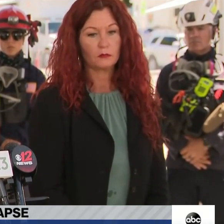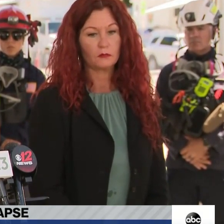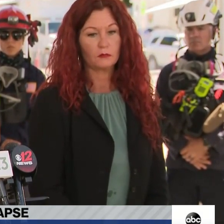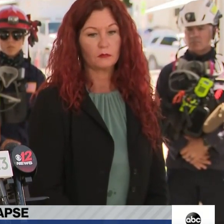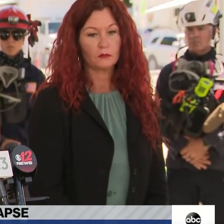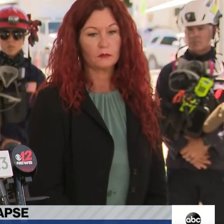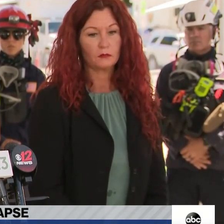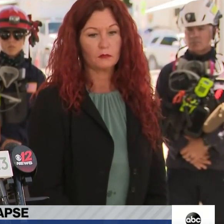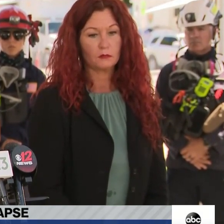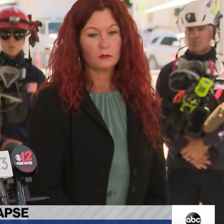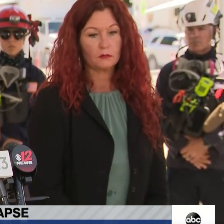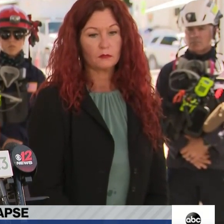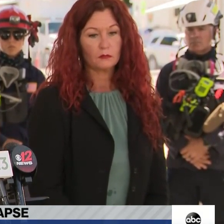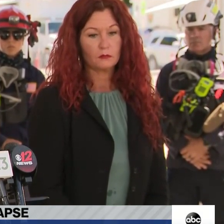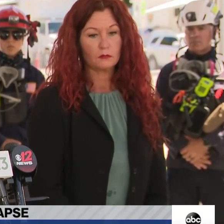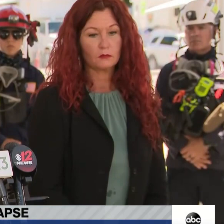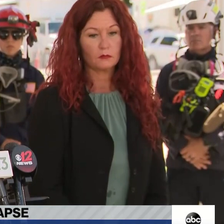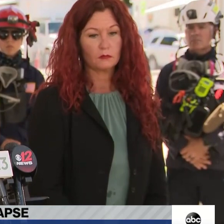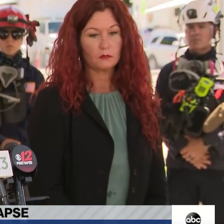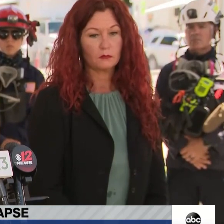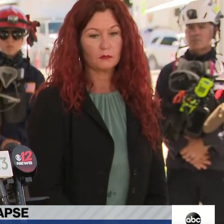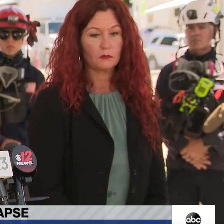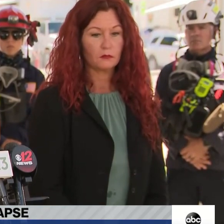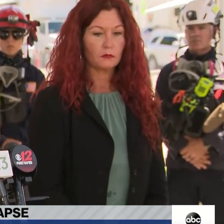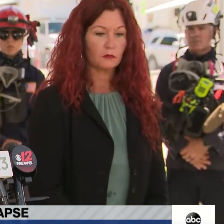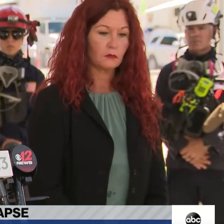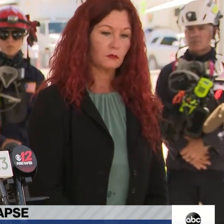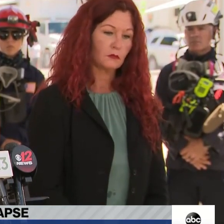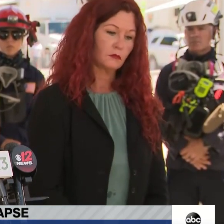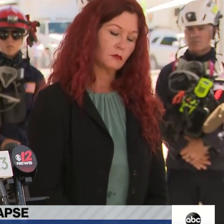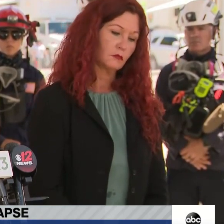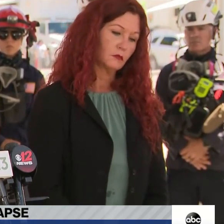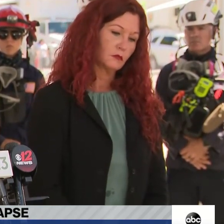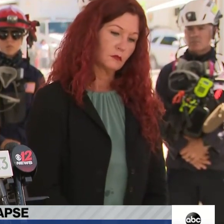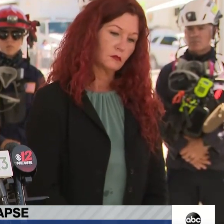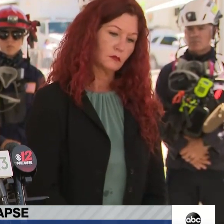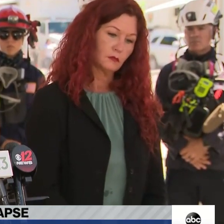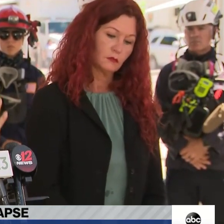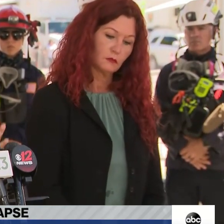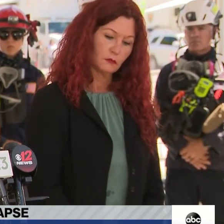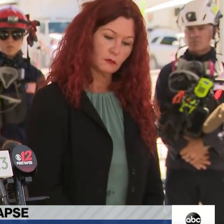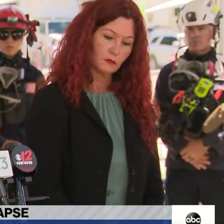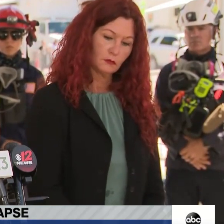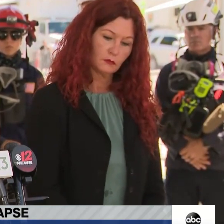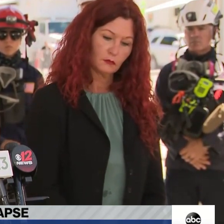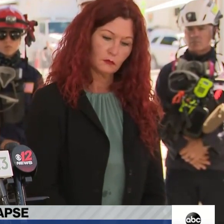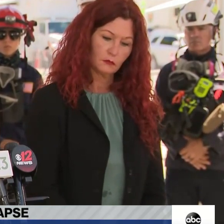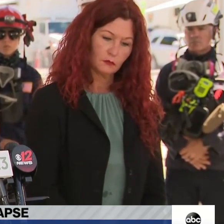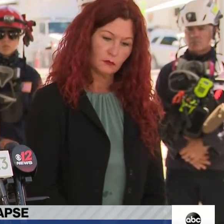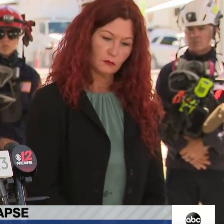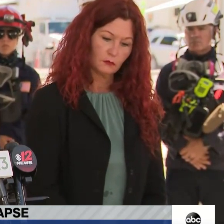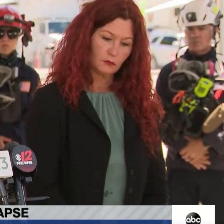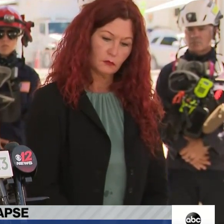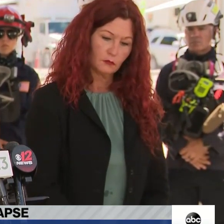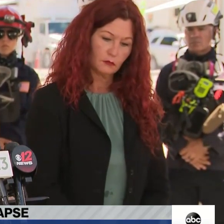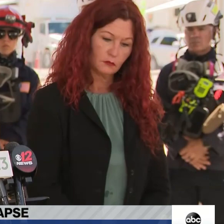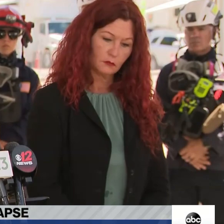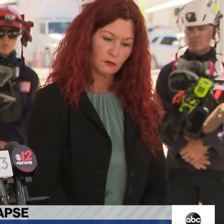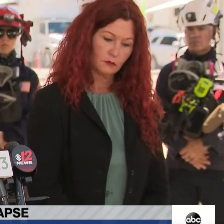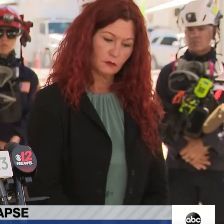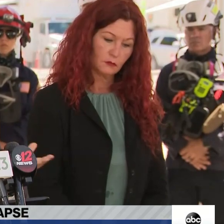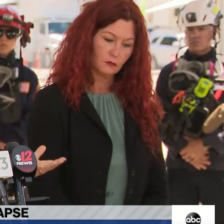han mencionado, y la compañía que está haciendo la demolición también está revisando a ver si